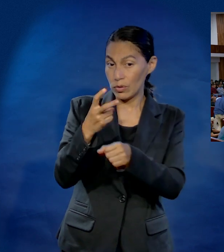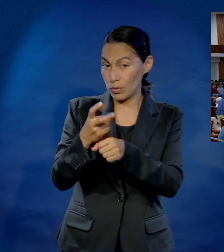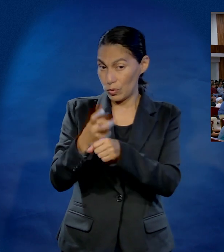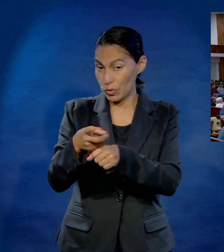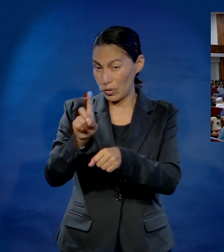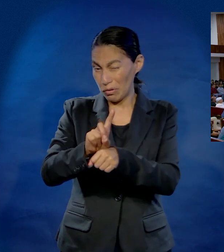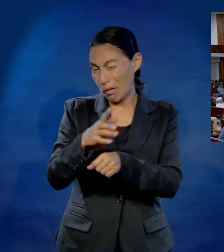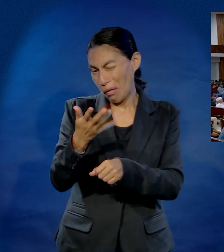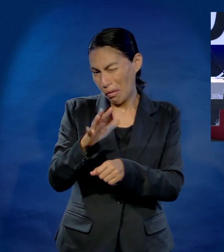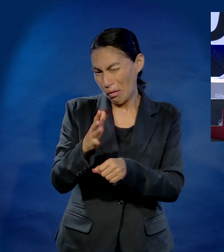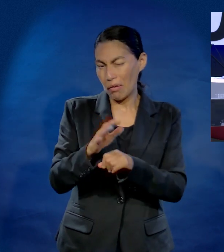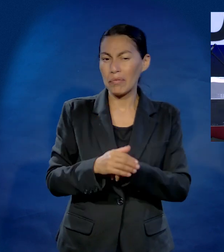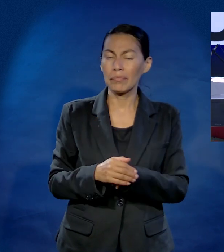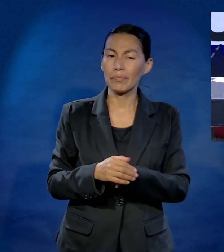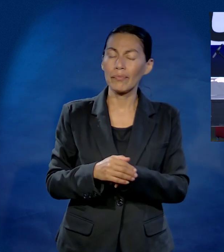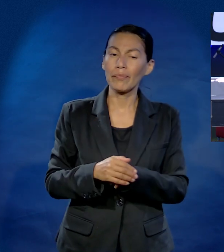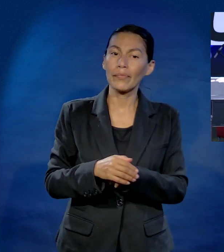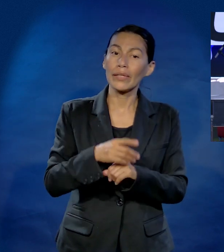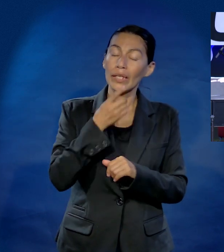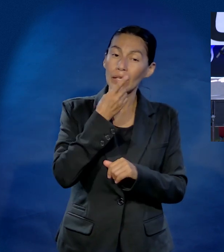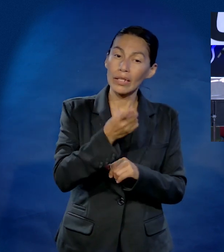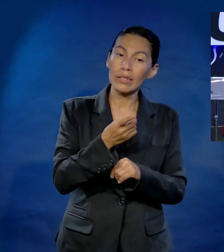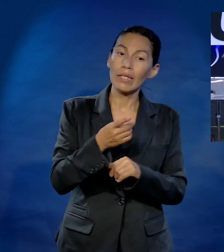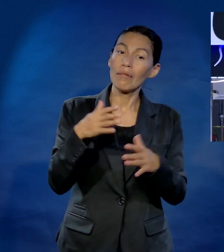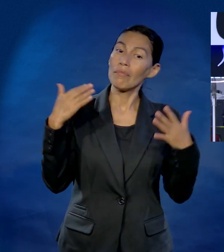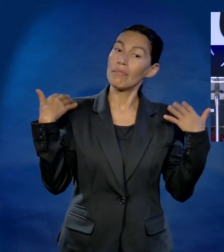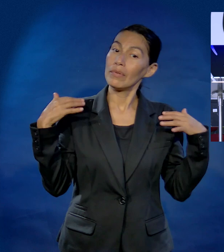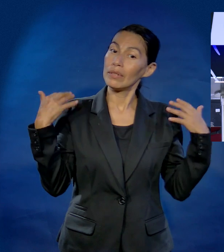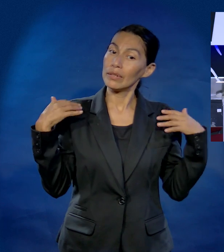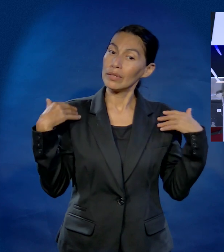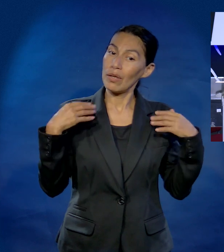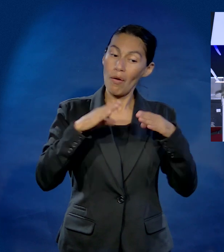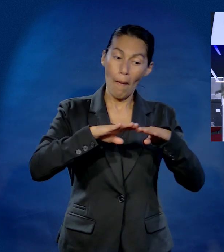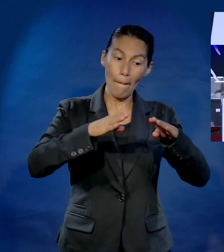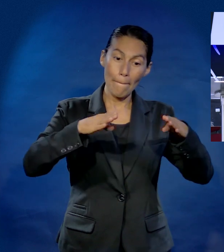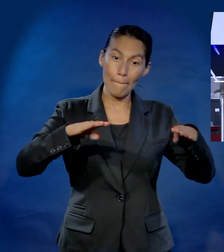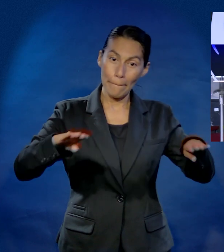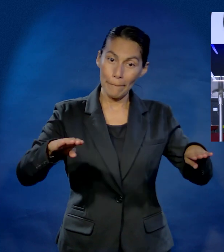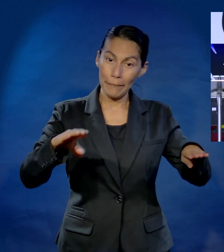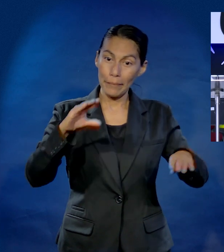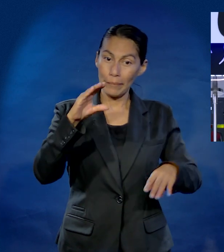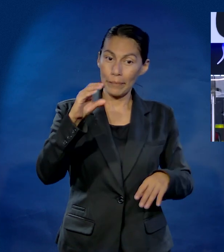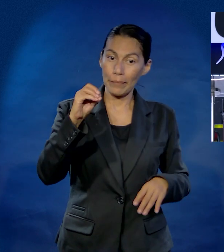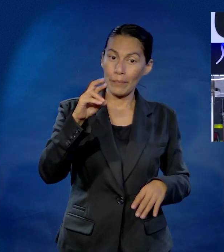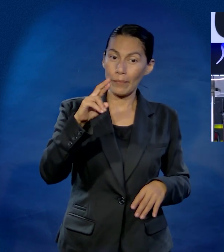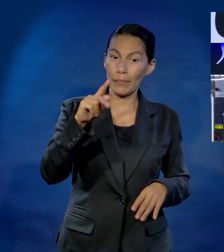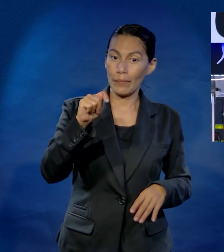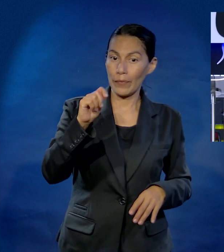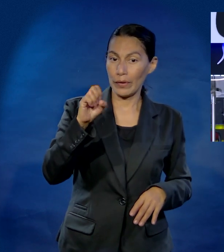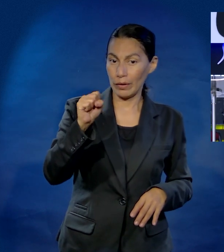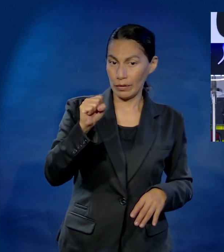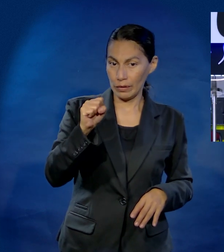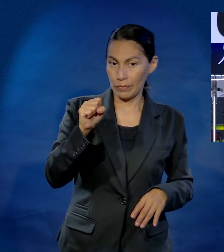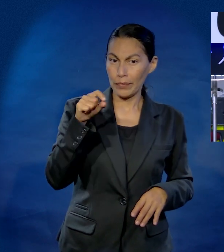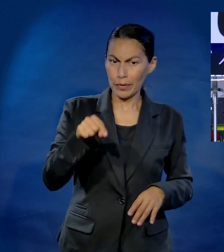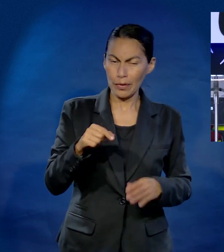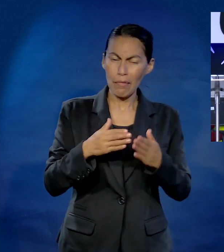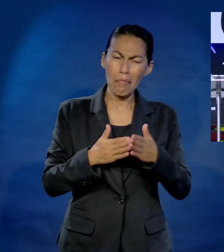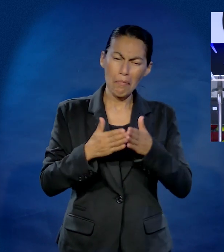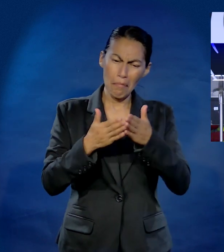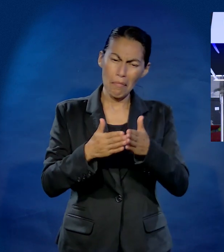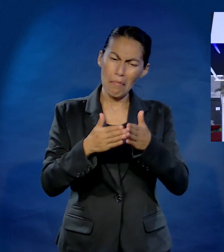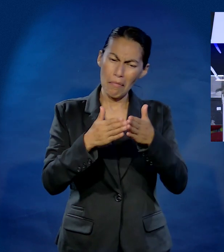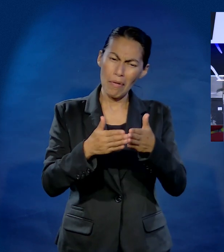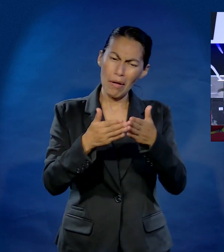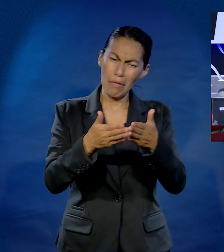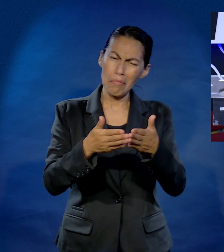el primero o el segundo día, el evento marcaba tener un tour por el Mar de Cortés. Y entonces el evento rentó